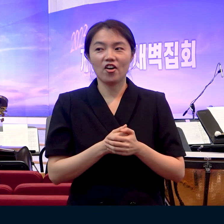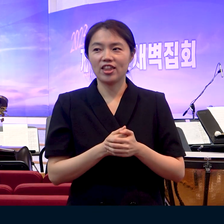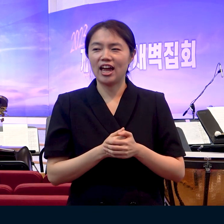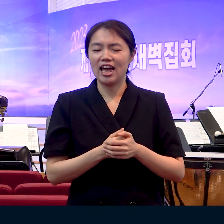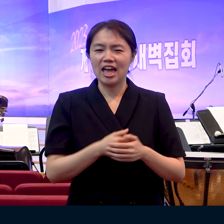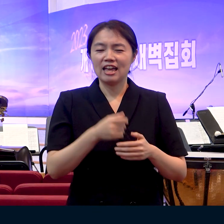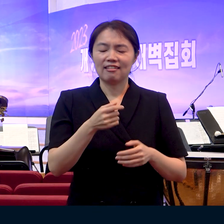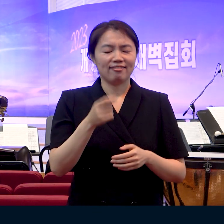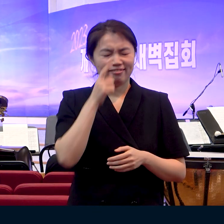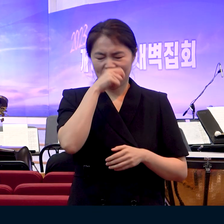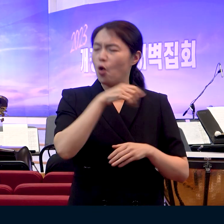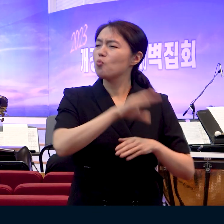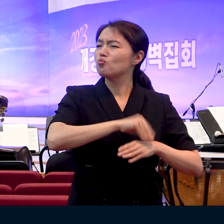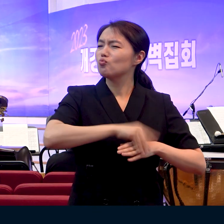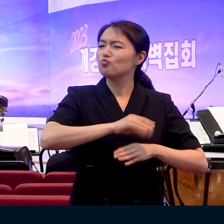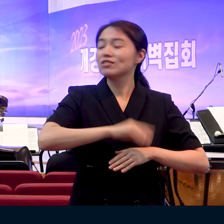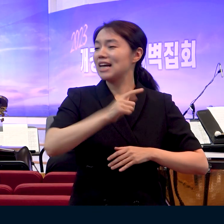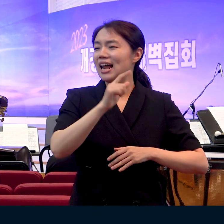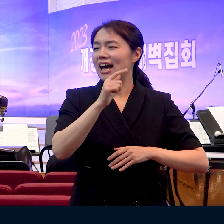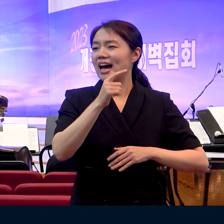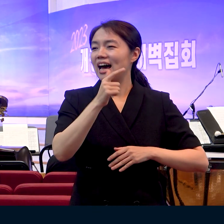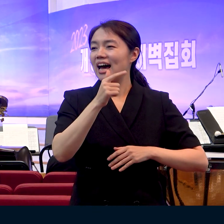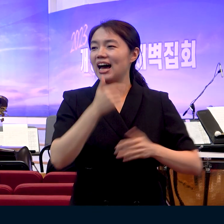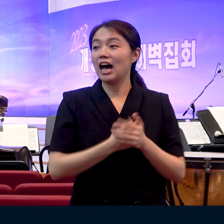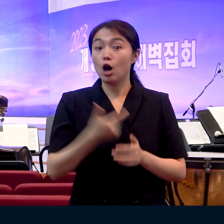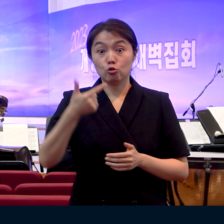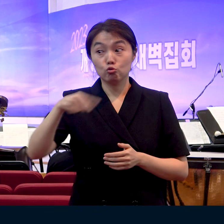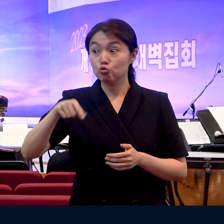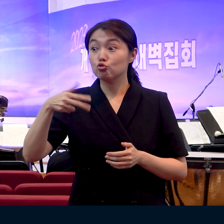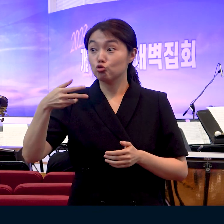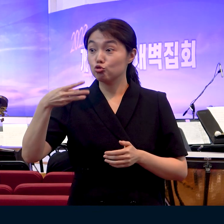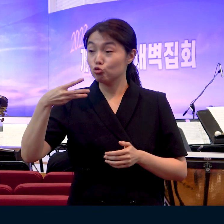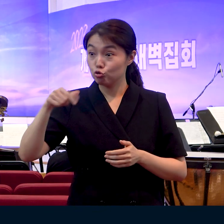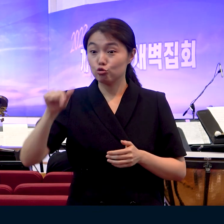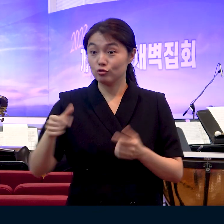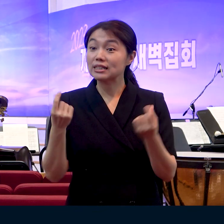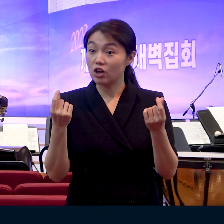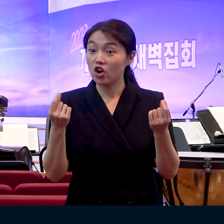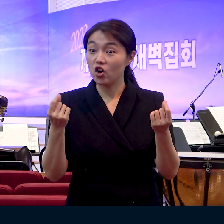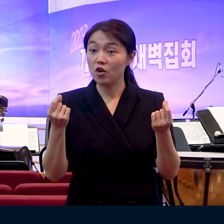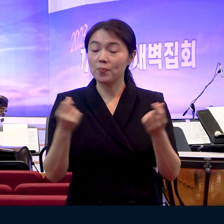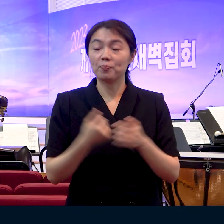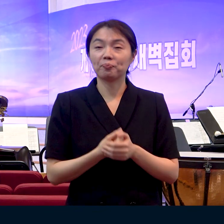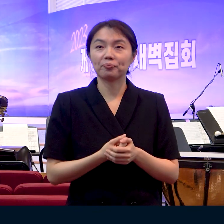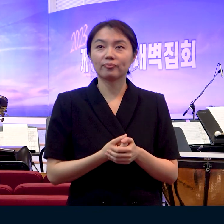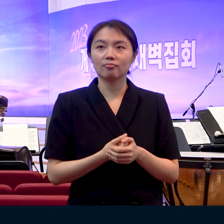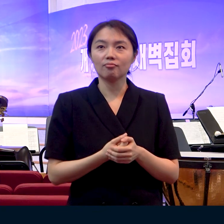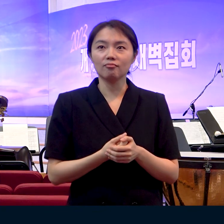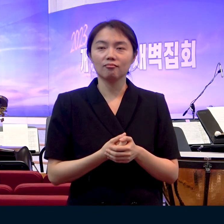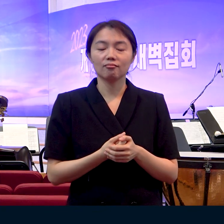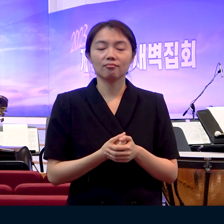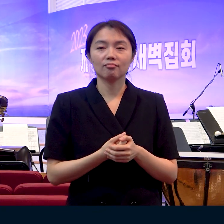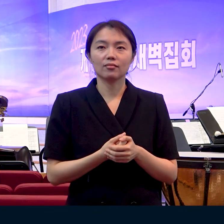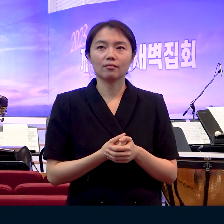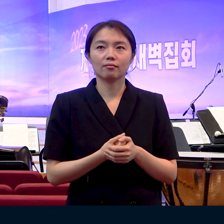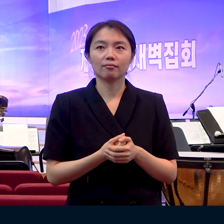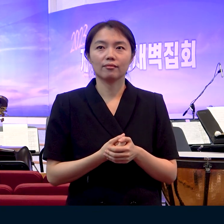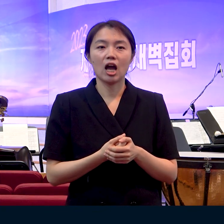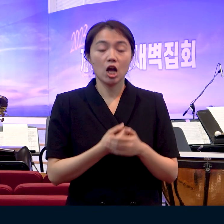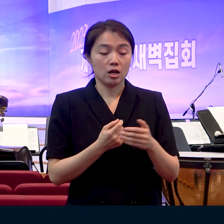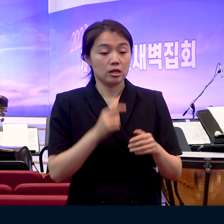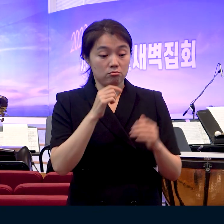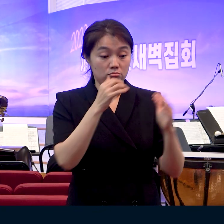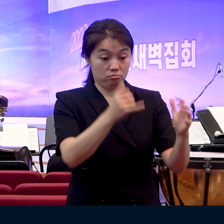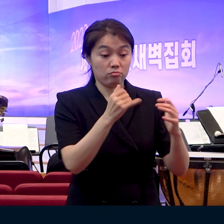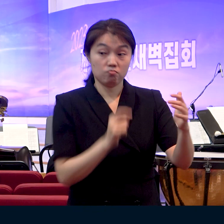세상이나 믿는 사람이랑 똑같다, 아무 일도 안 일어나죠. 근데 우리는 구별되잖아요. 그런 역사가